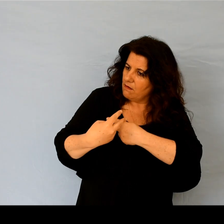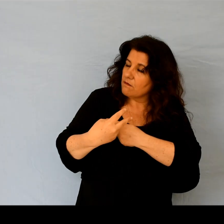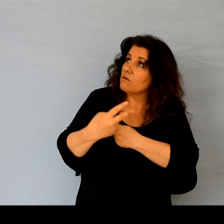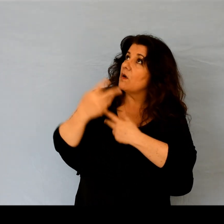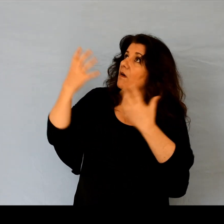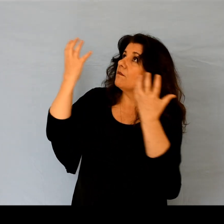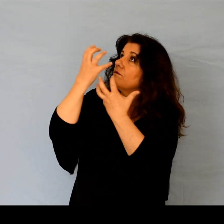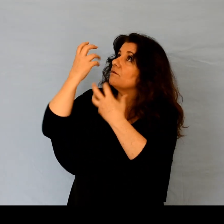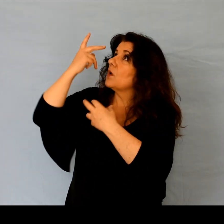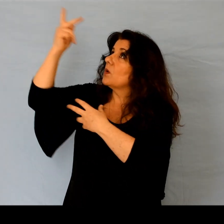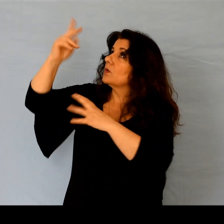son œuvre. »